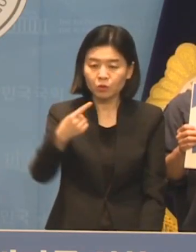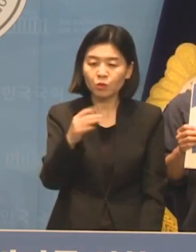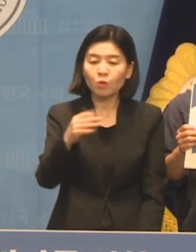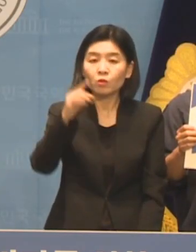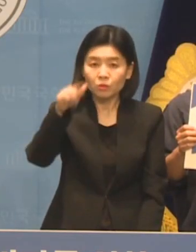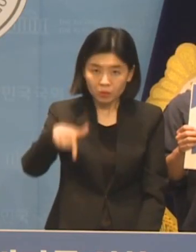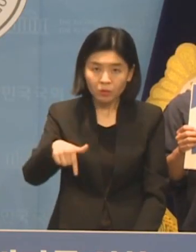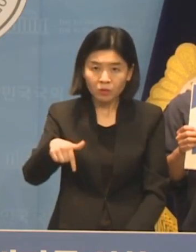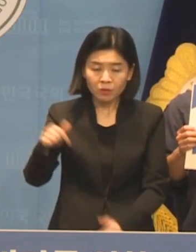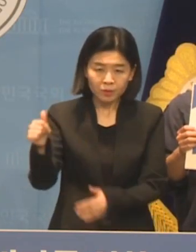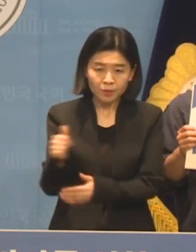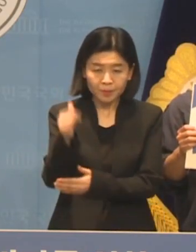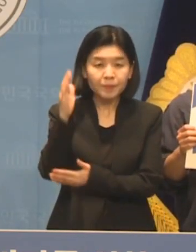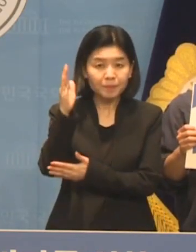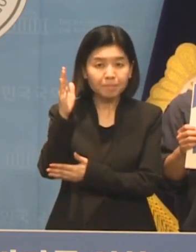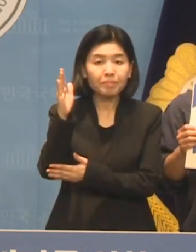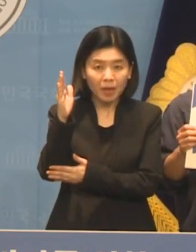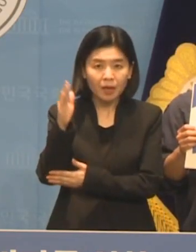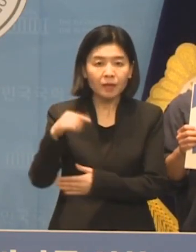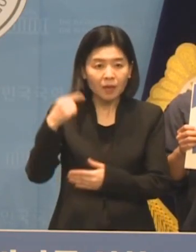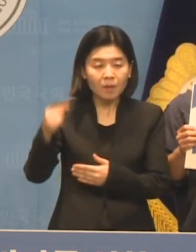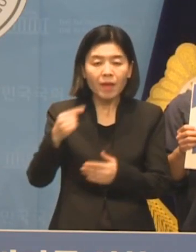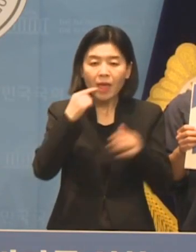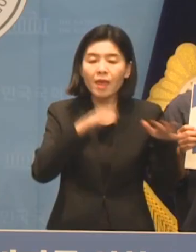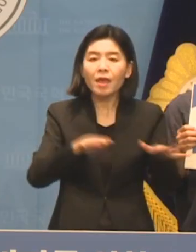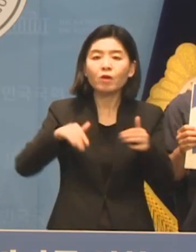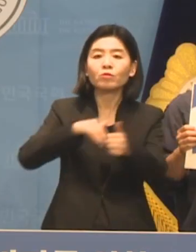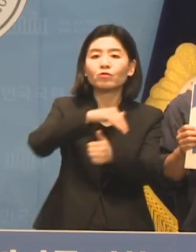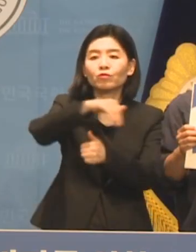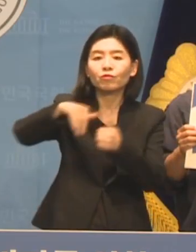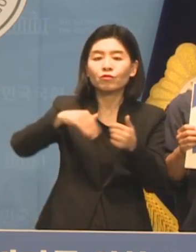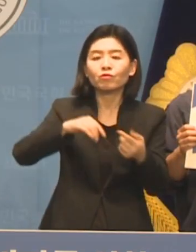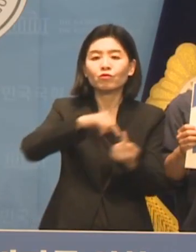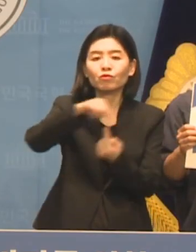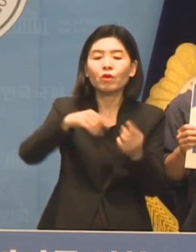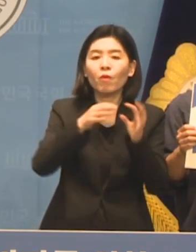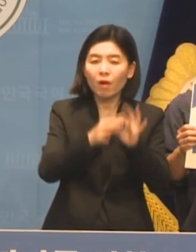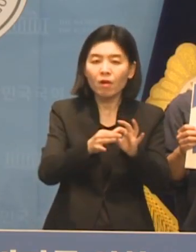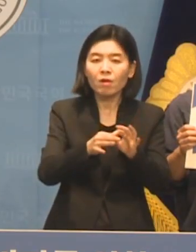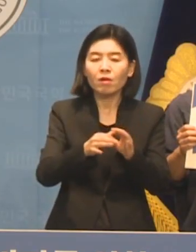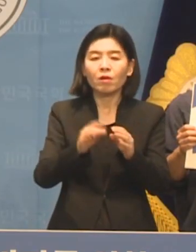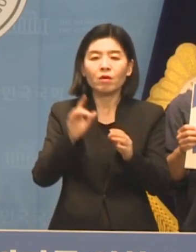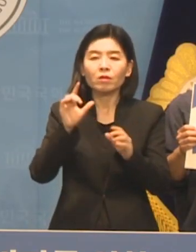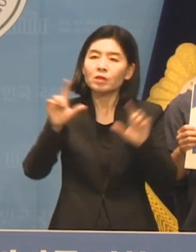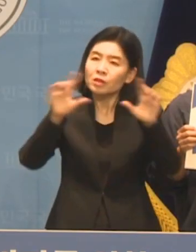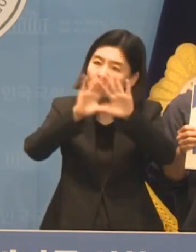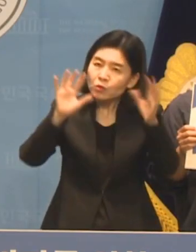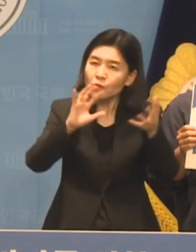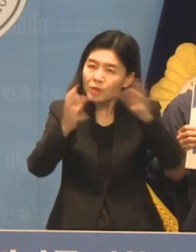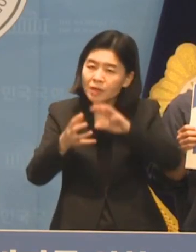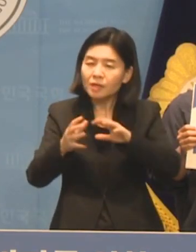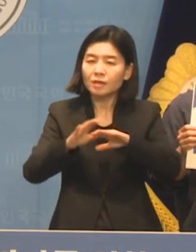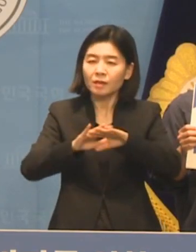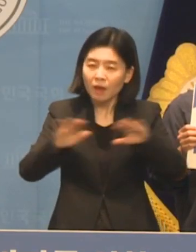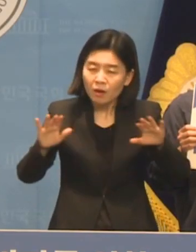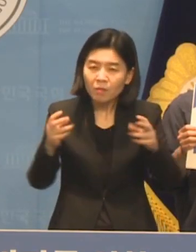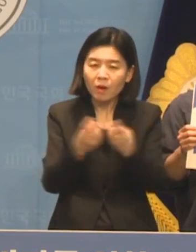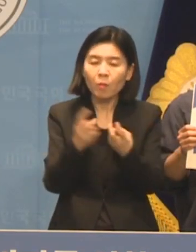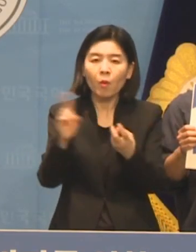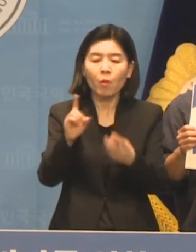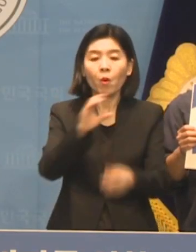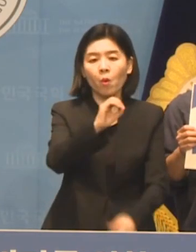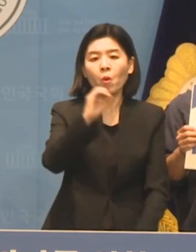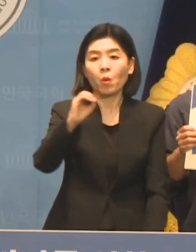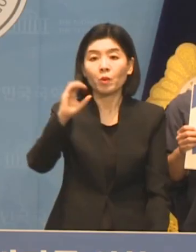이어서 해양보호구역, 해양오염 방지, 지속가능어업, 기후위기 대응 각 분야별로 저희 OOC 공동행동